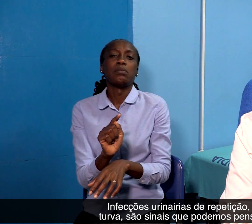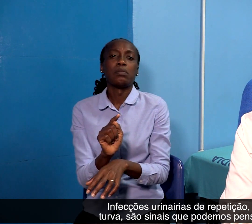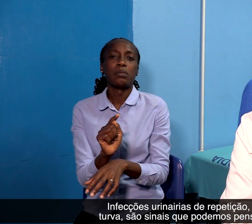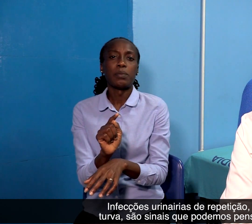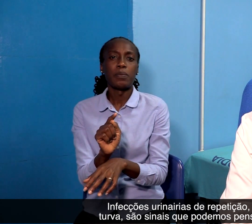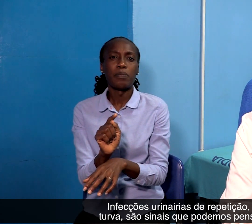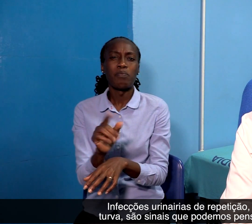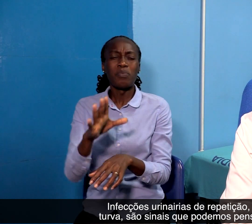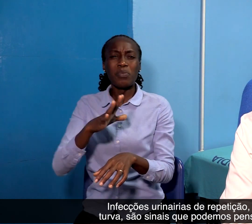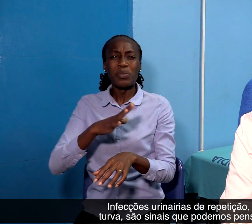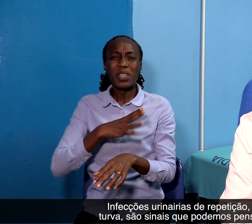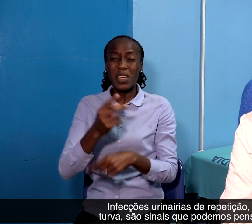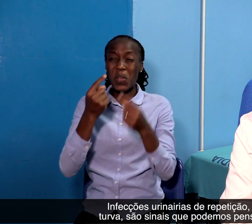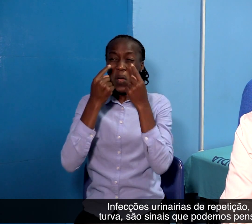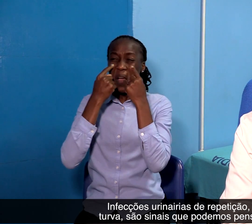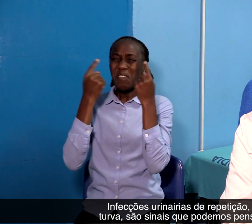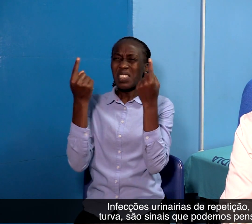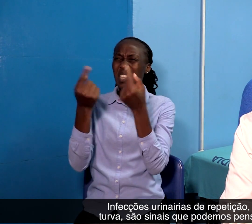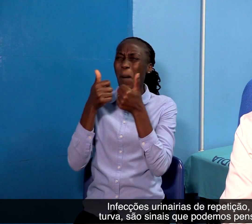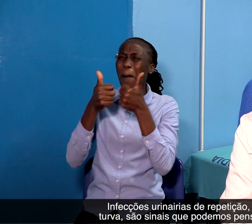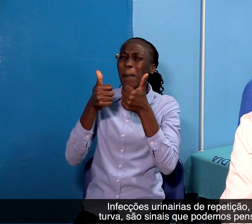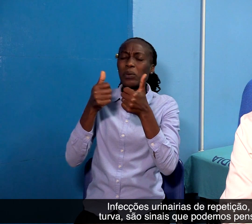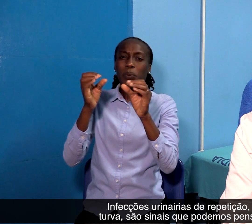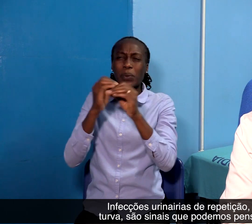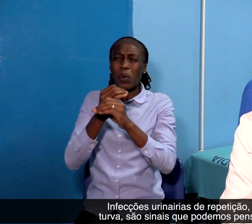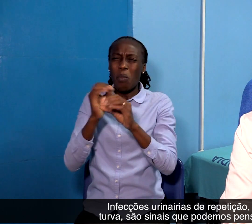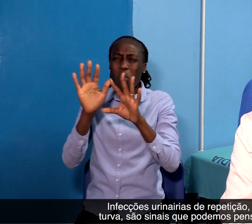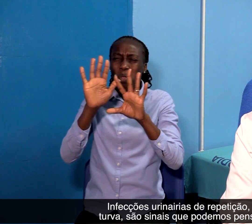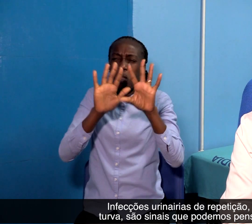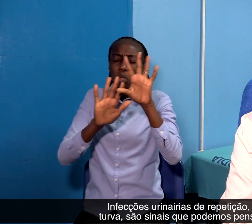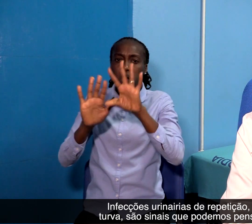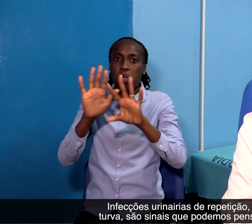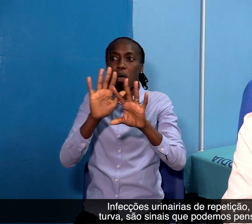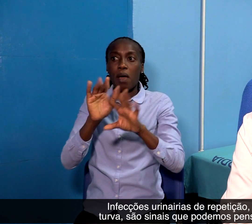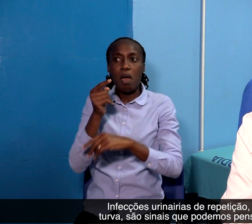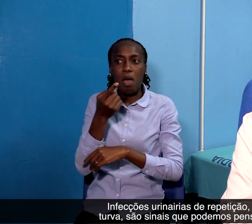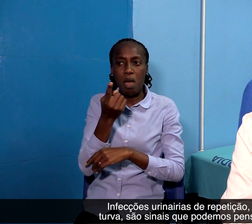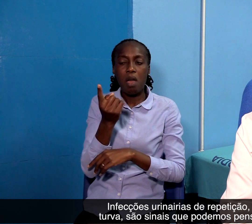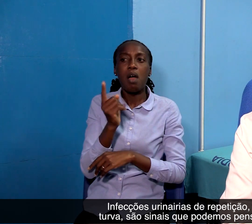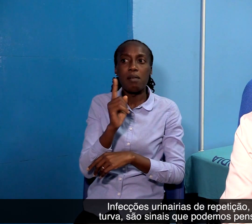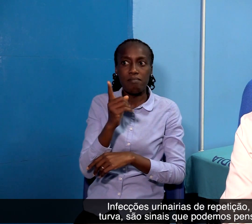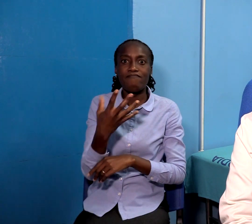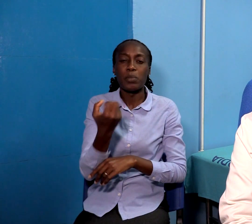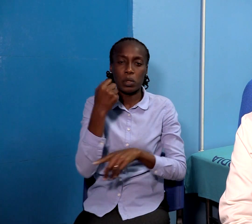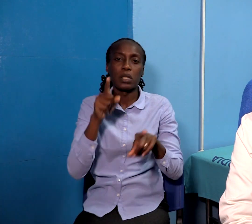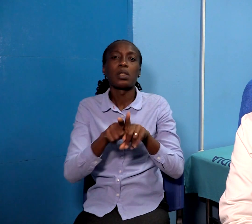tem visão turva também, é um dos sinais também que podem pensar que pode ser